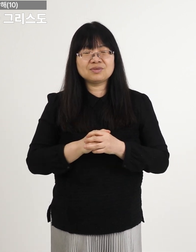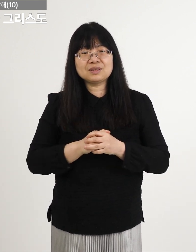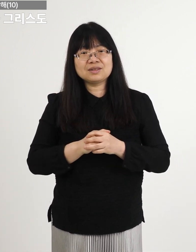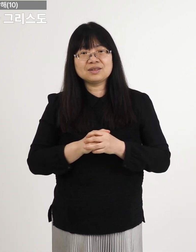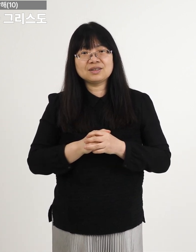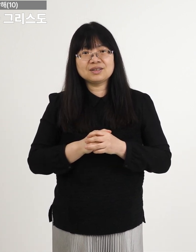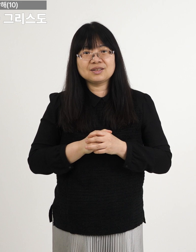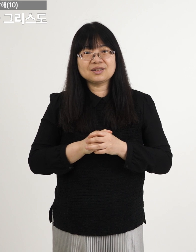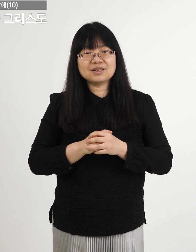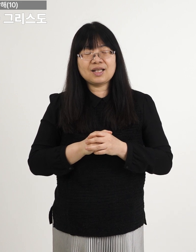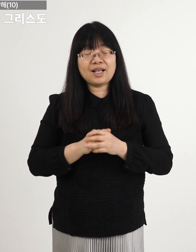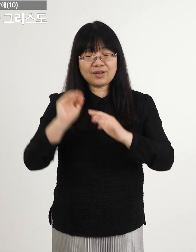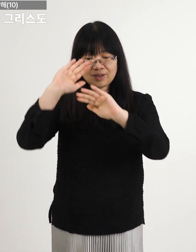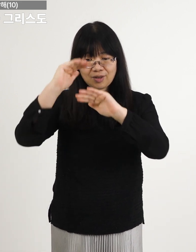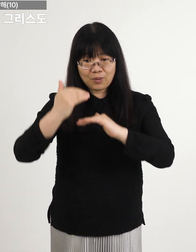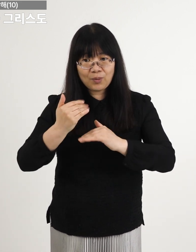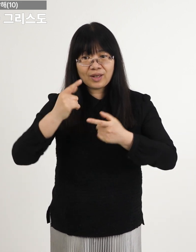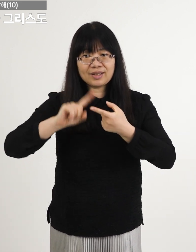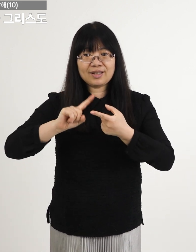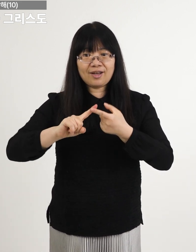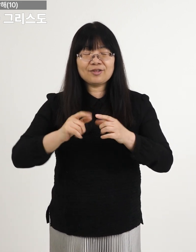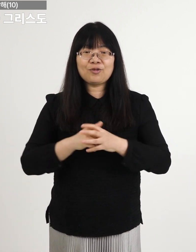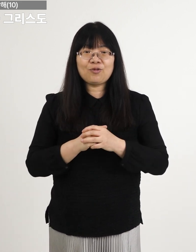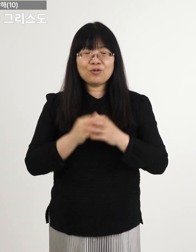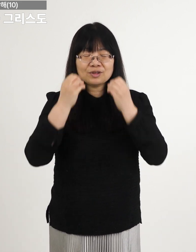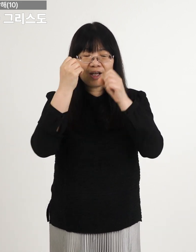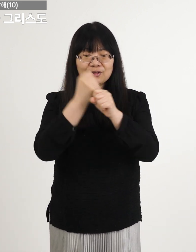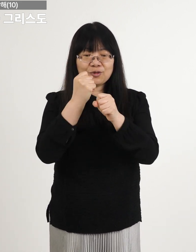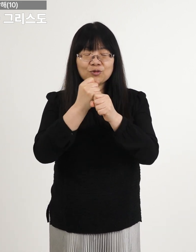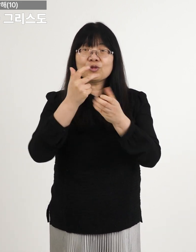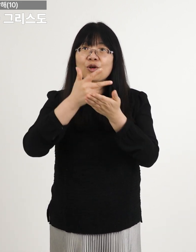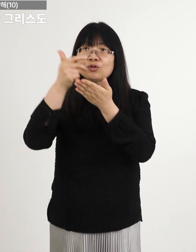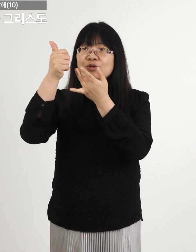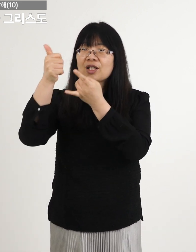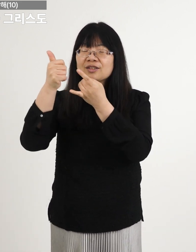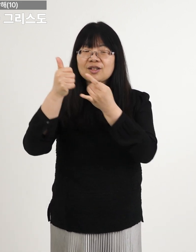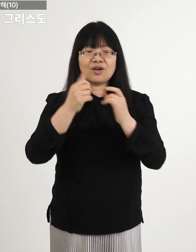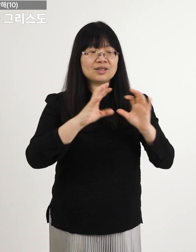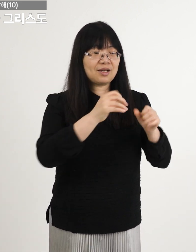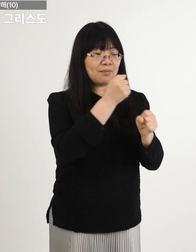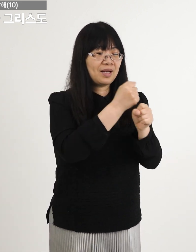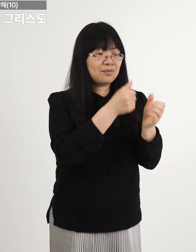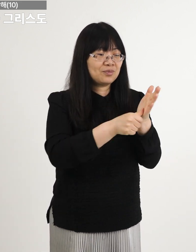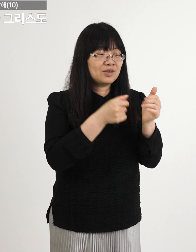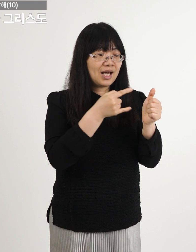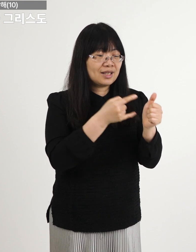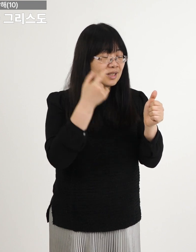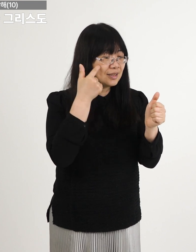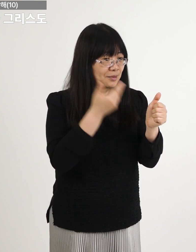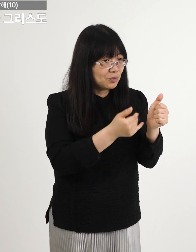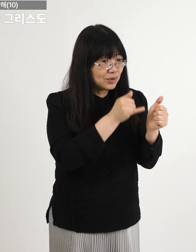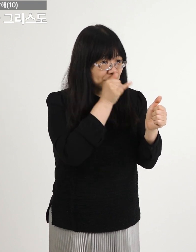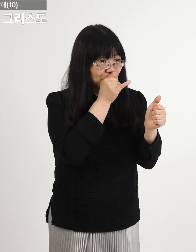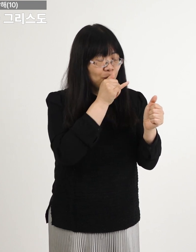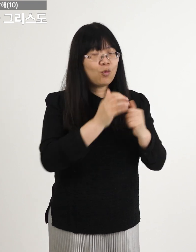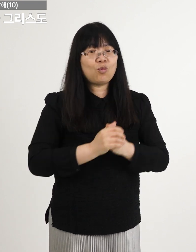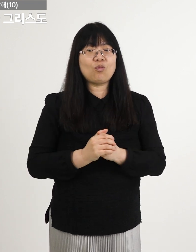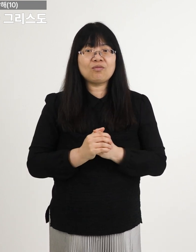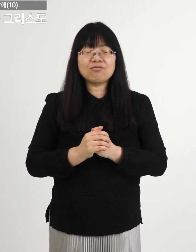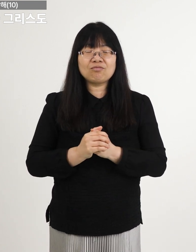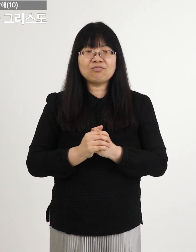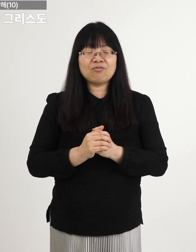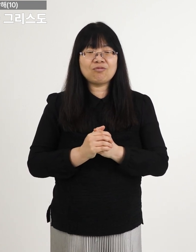경이로운 내용을 창조주께서 피조물에게 질문을 하는데 그